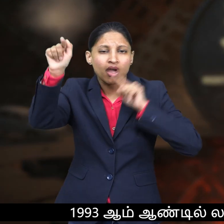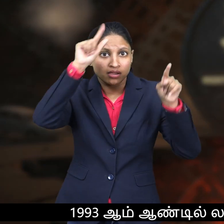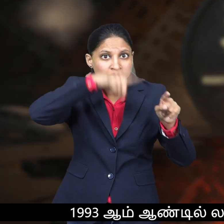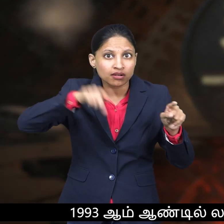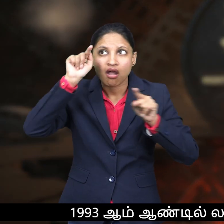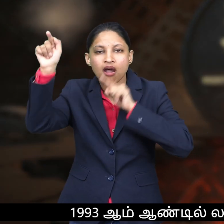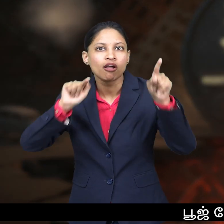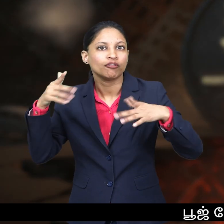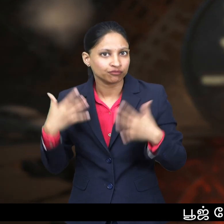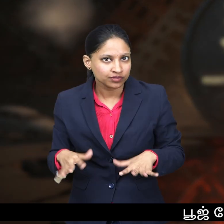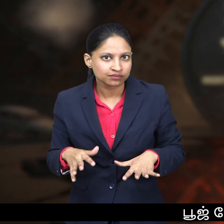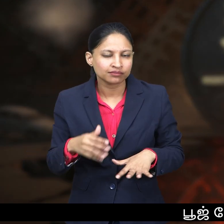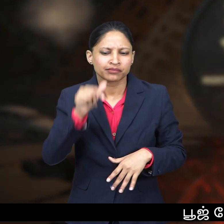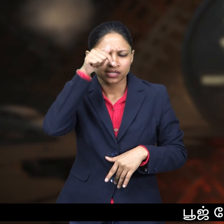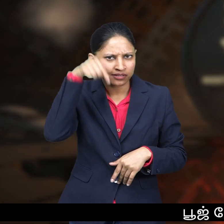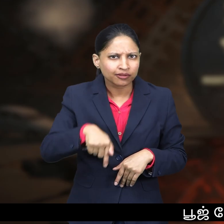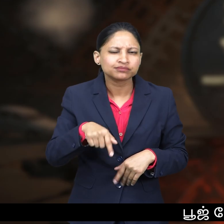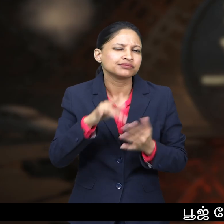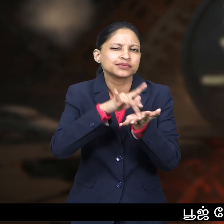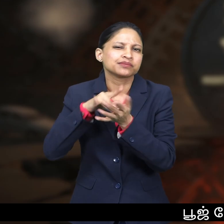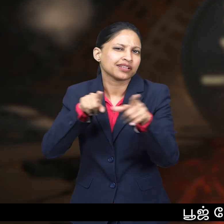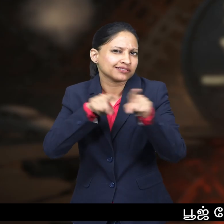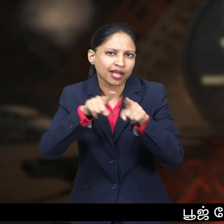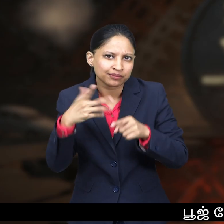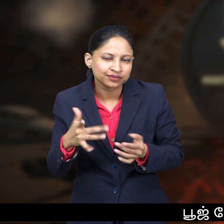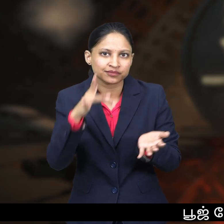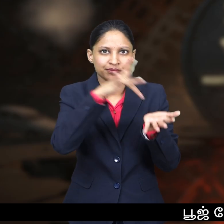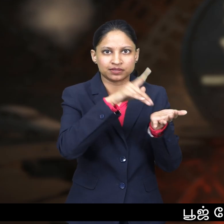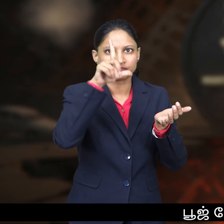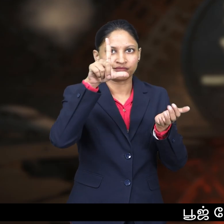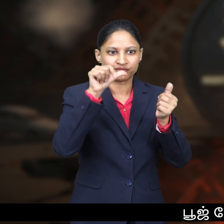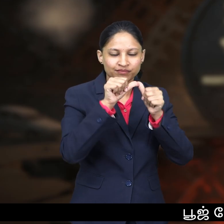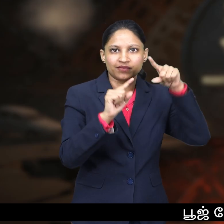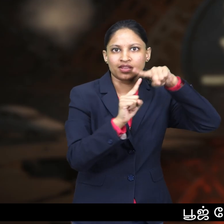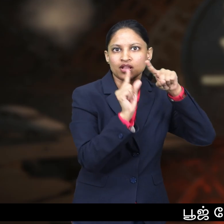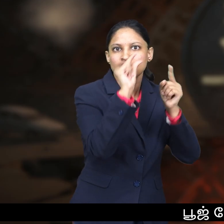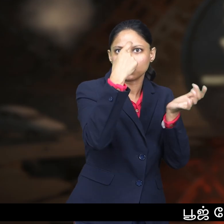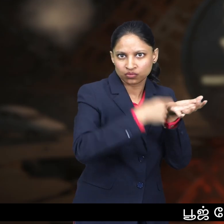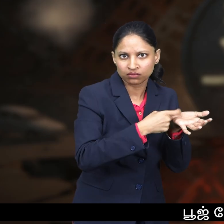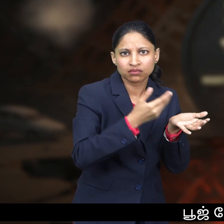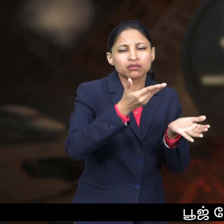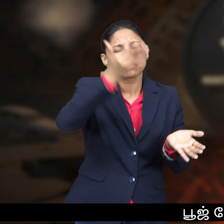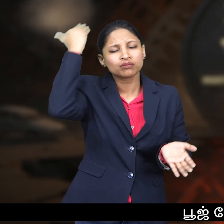1993ஆம் ஆண்டில் லாத்தூர் மற்றும் 2001ஆம் ஆண்டில்